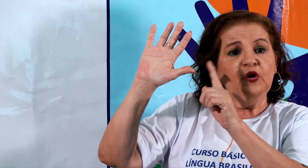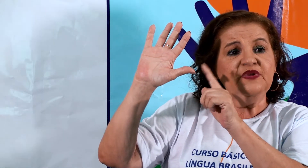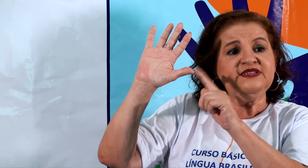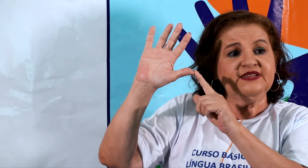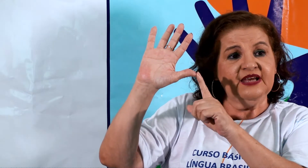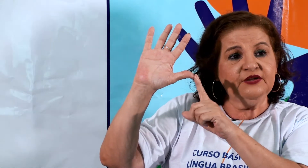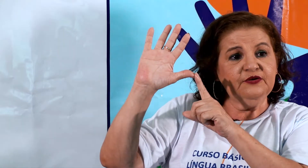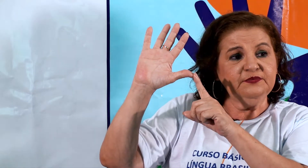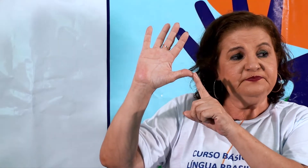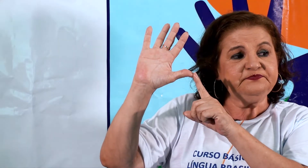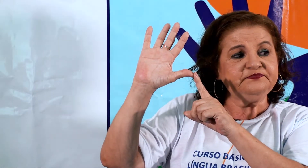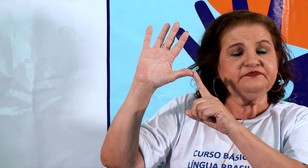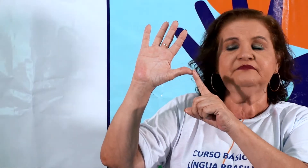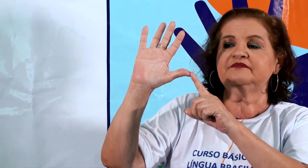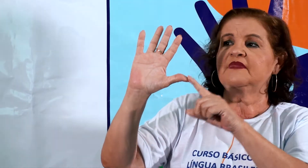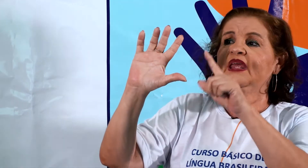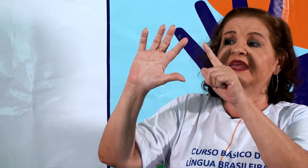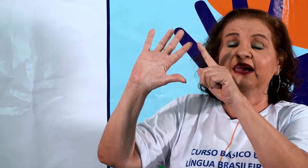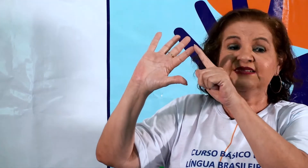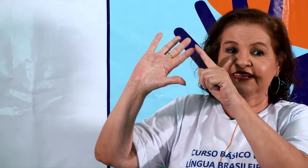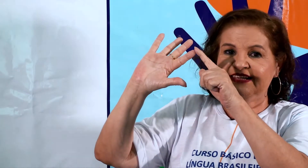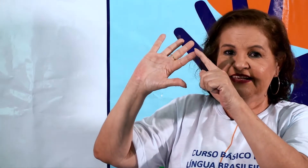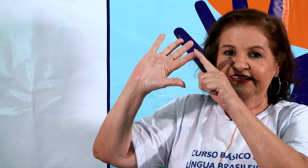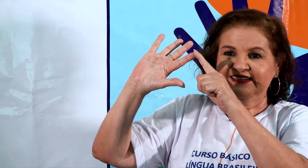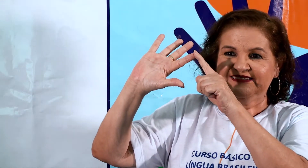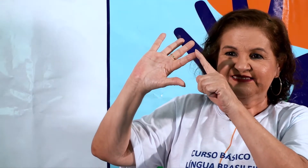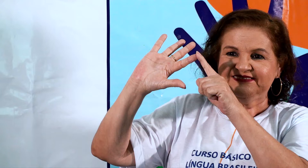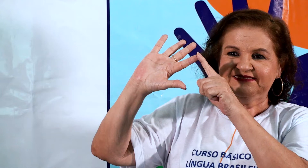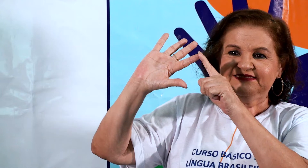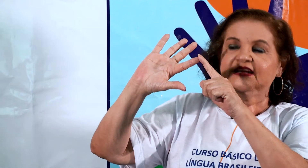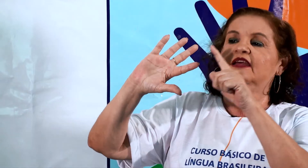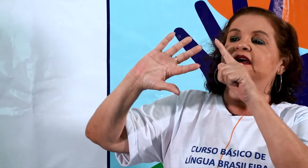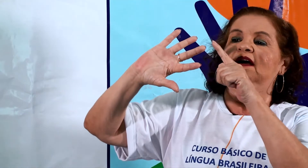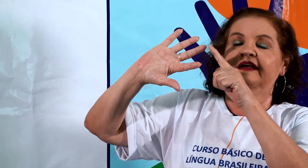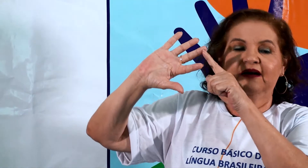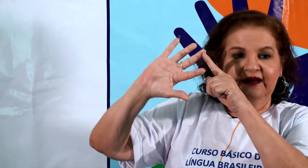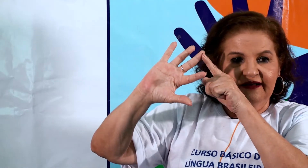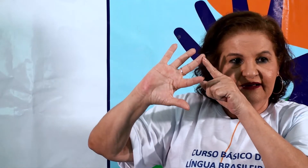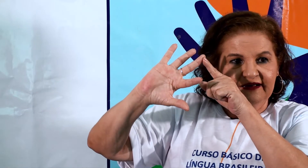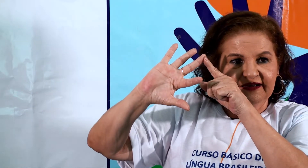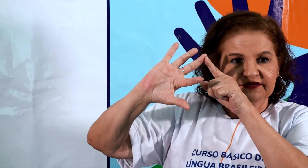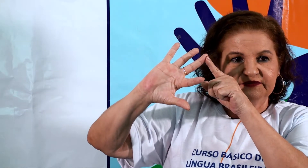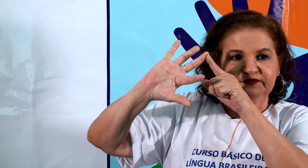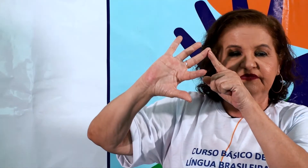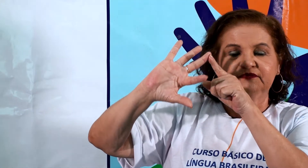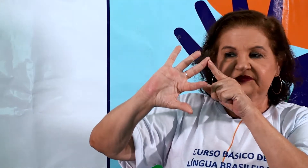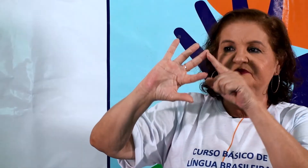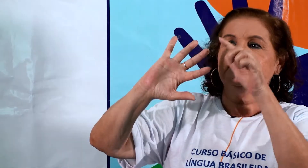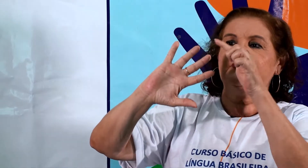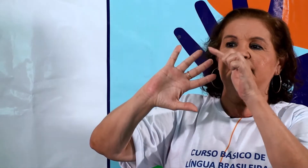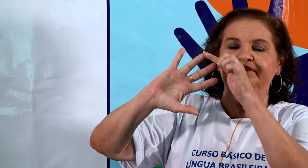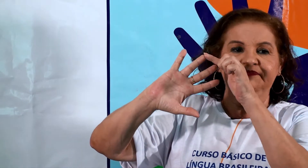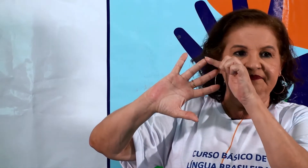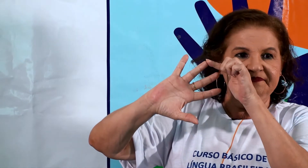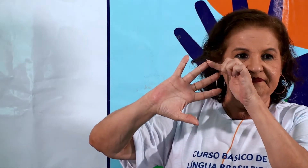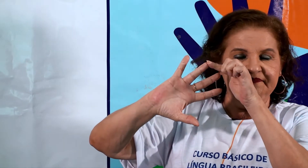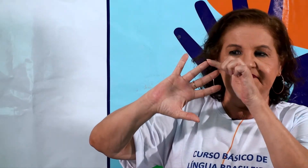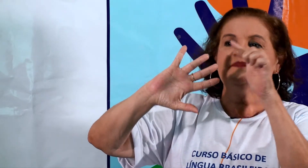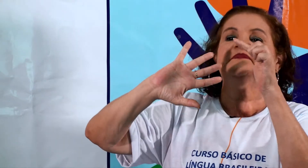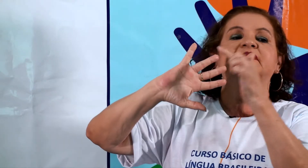desse dedo? Polegar. E esse aqui? É o indicador, o médio, anelar